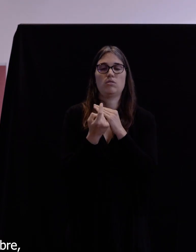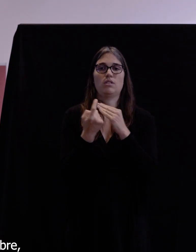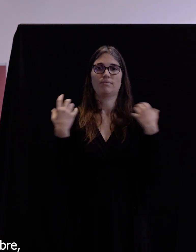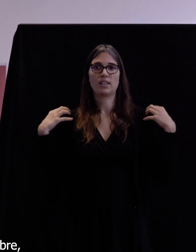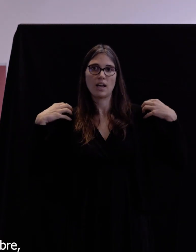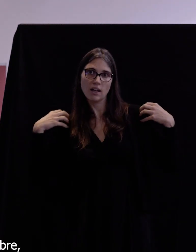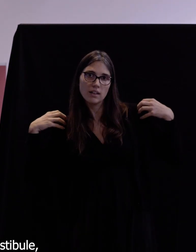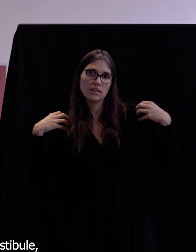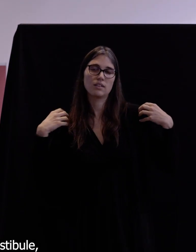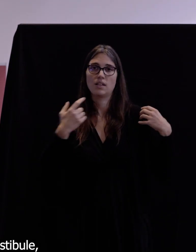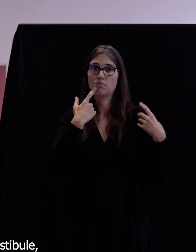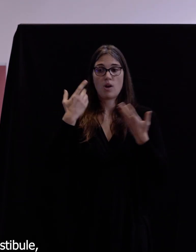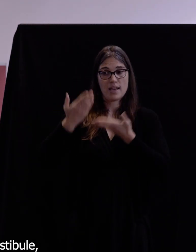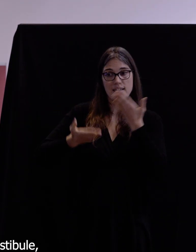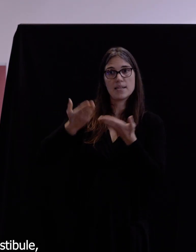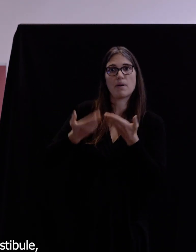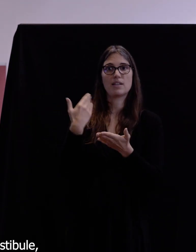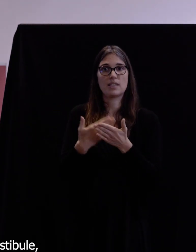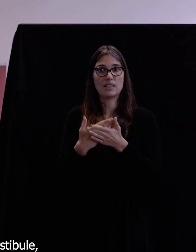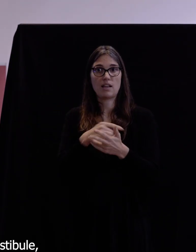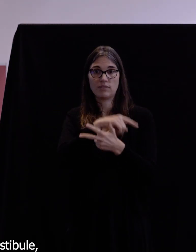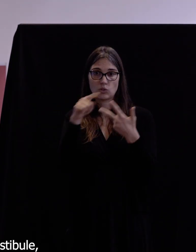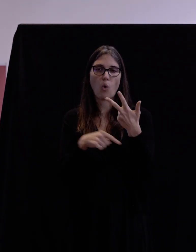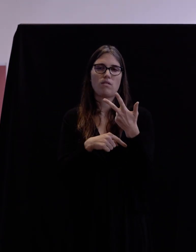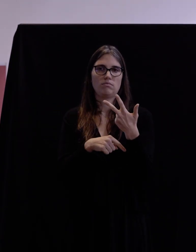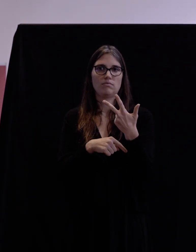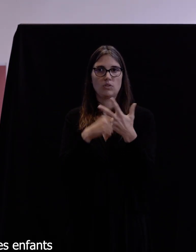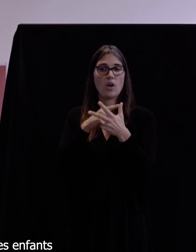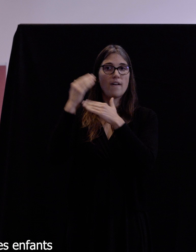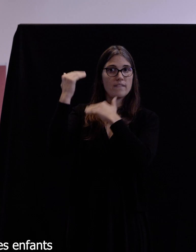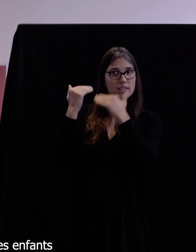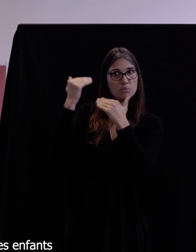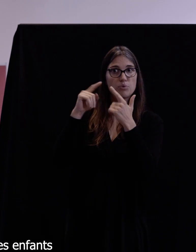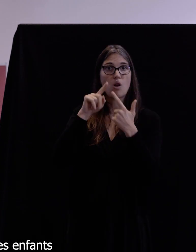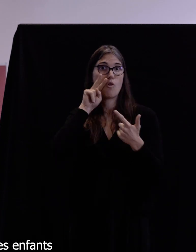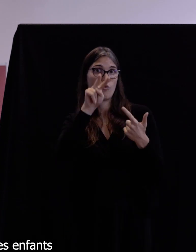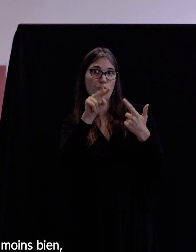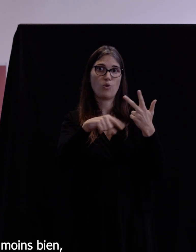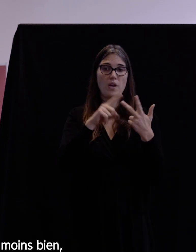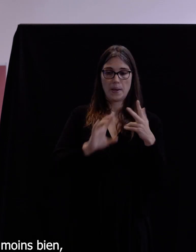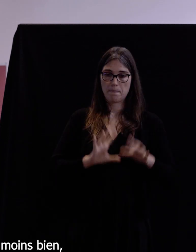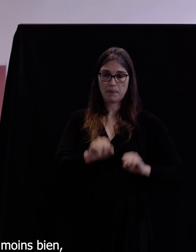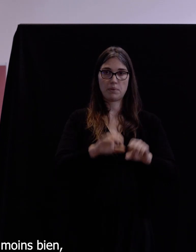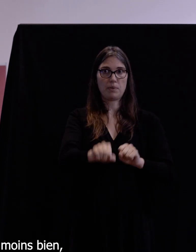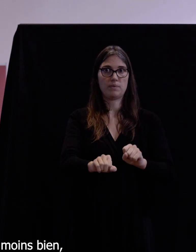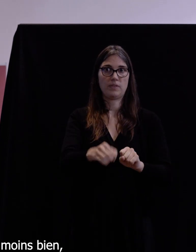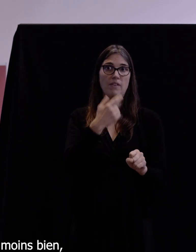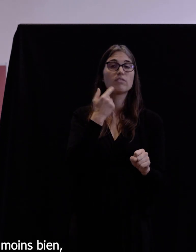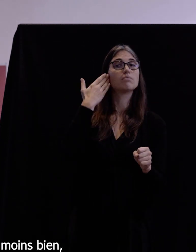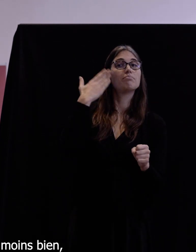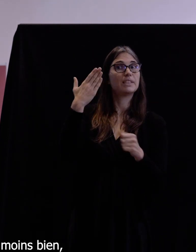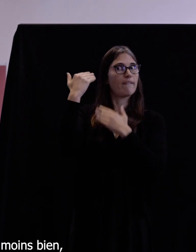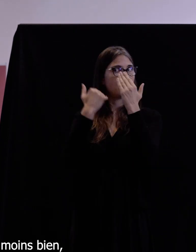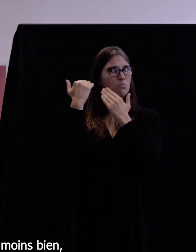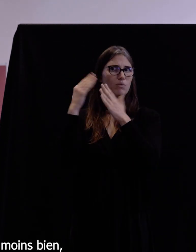je vous ai dit, c'est un trépied, c'est le vestibule, la vue et la proprioception. Donc, chez les enfants qui ont un vestibule qui fonctionne moins bien, on va